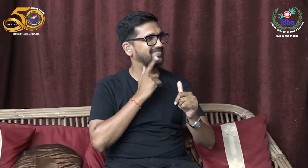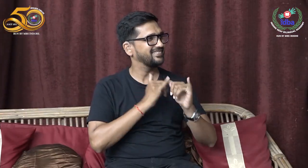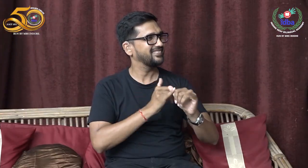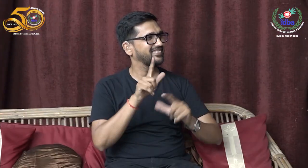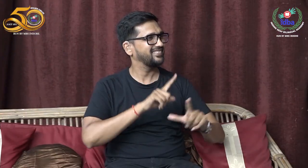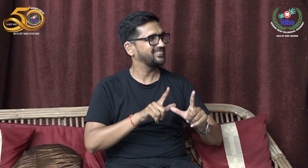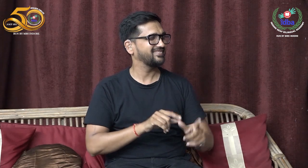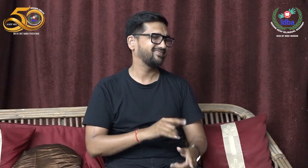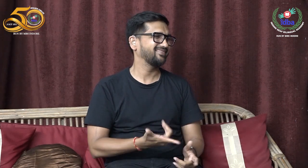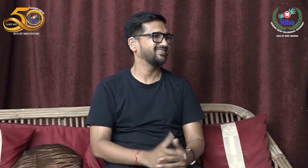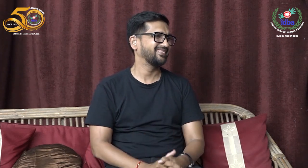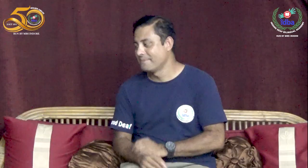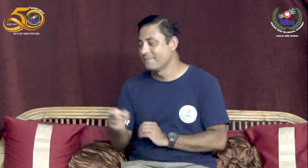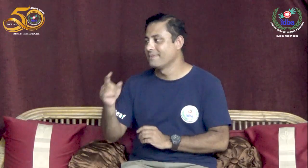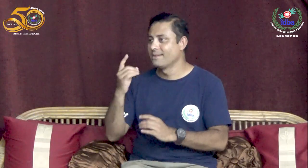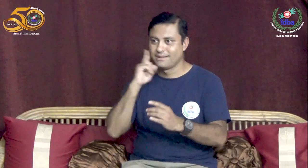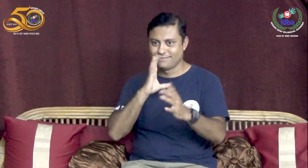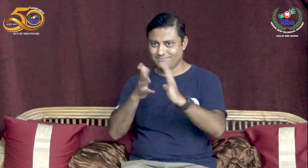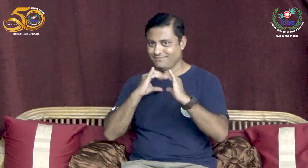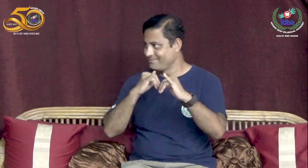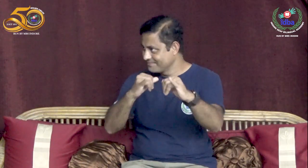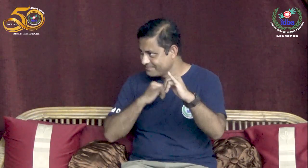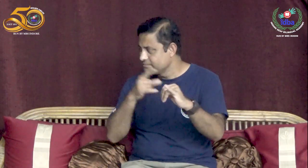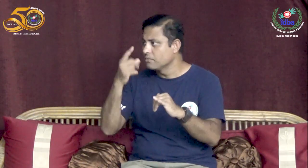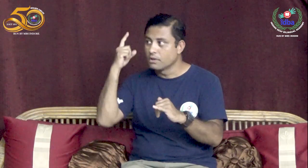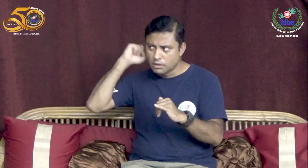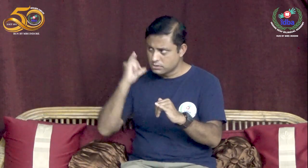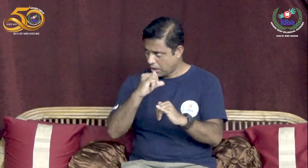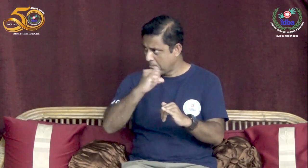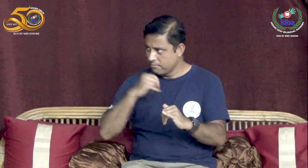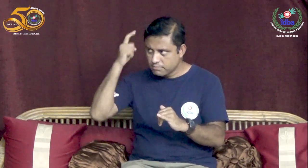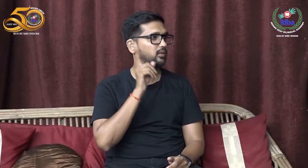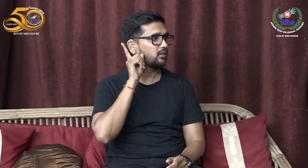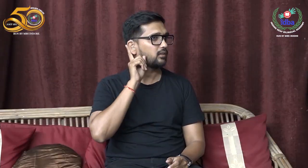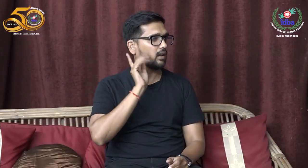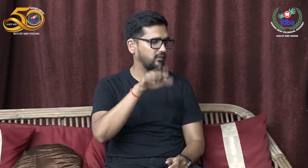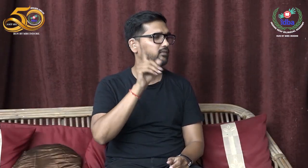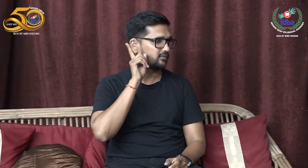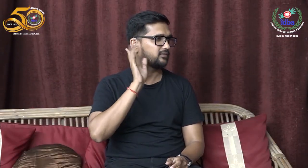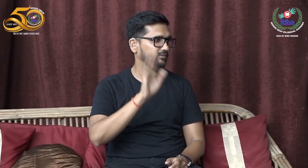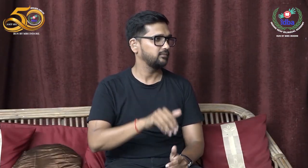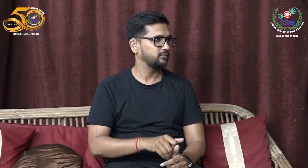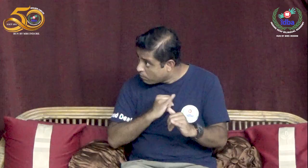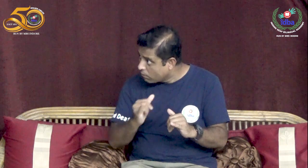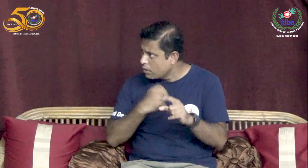क्यों करी? हियरिंग क्यों उससे क्यों नहीं करी? नहीं, मैं और मेरी वाइफ डेफ सेम। तो आपकी वाइफ जो है वो भी उनके पास भी